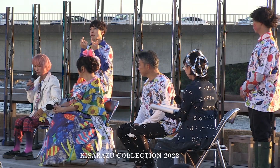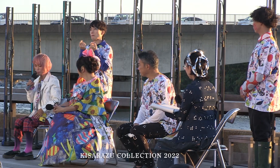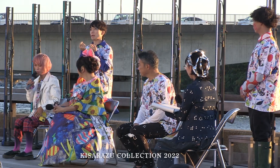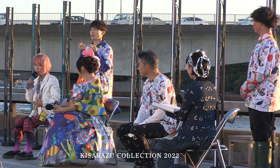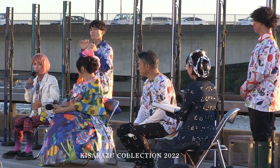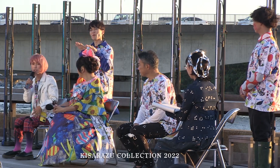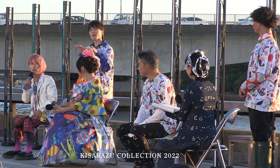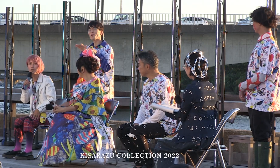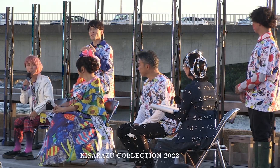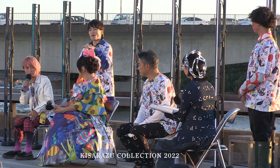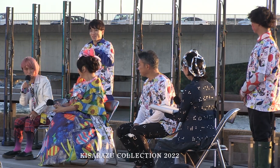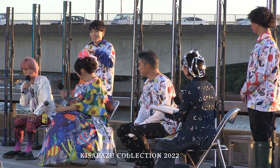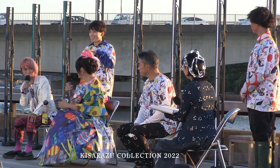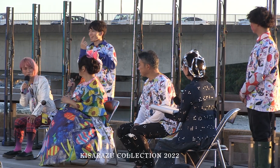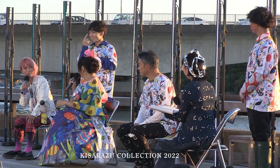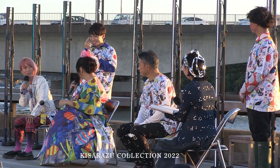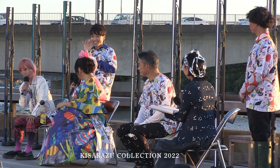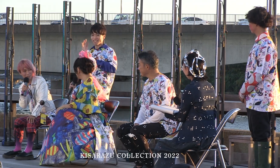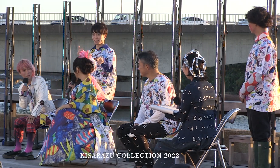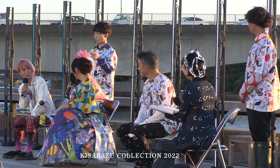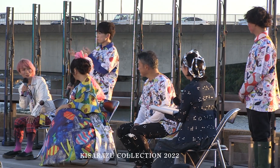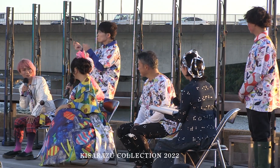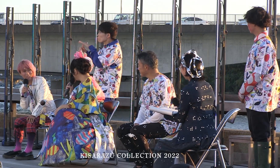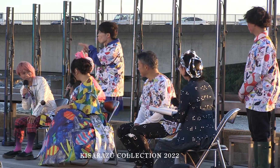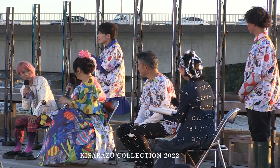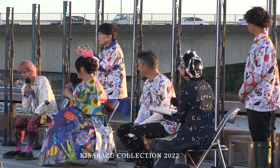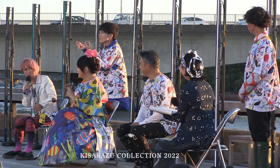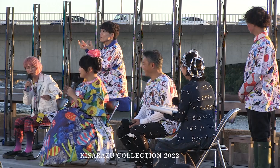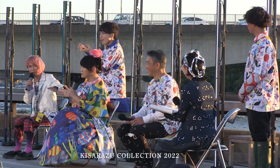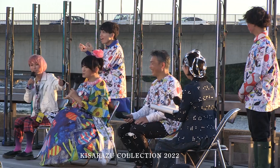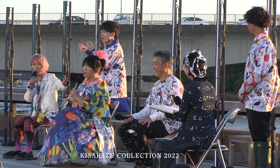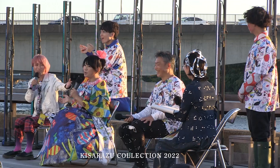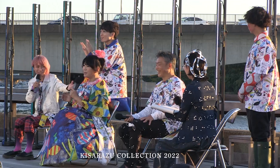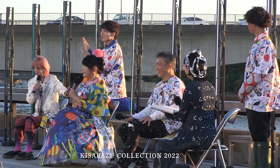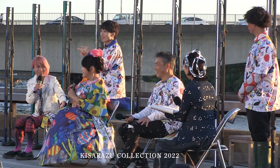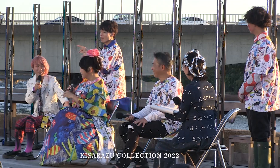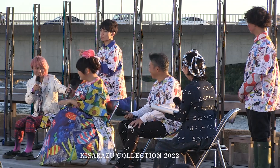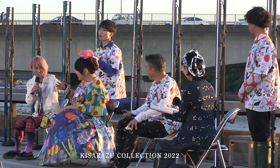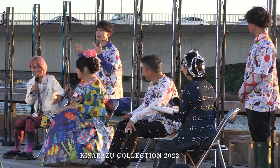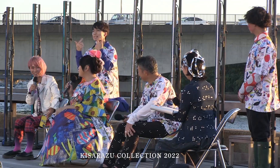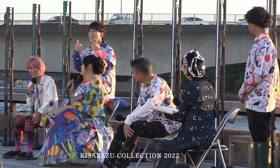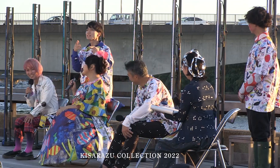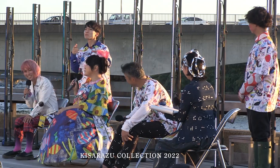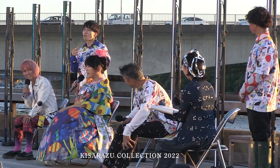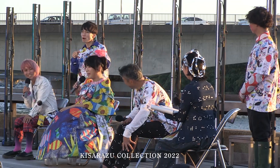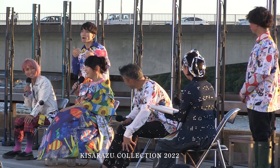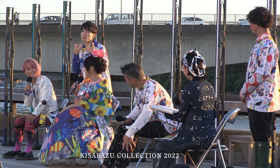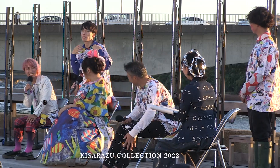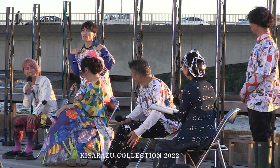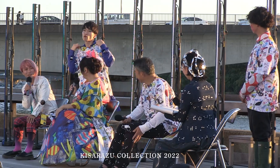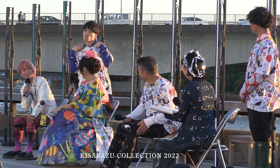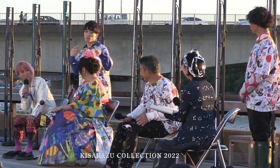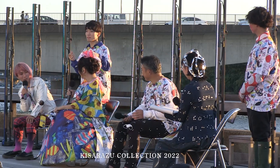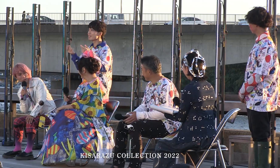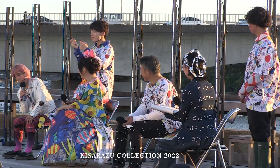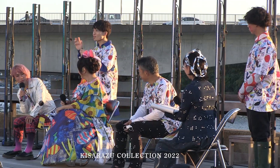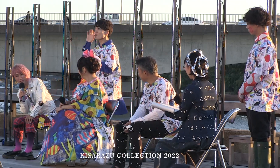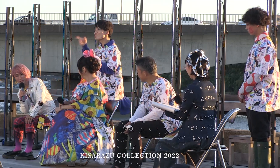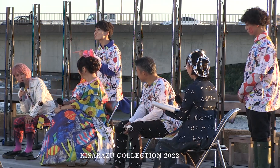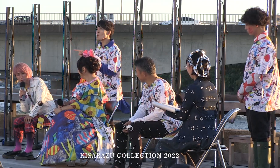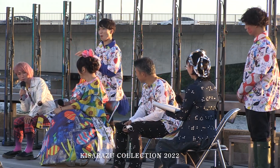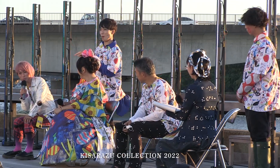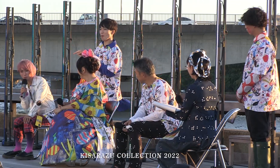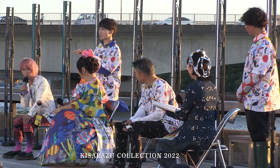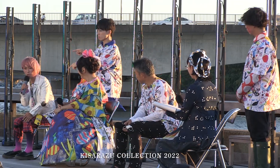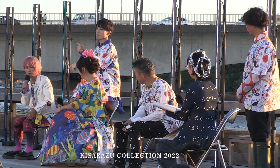今日は抑え気味なんですけども、 そう抑えてますよね今日ね、 いつも愛ちゃんぐらいな ファッション、すごいファッションで、 そうですけども、そん